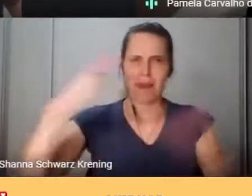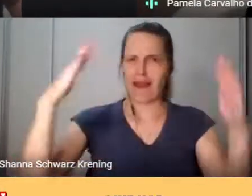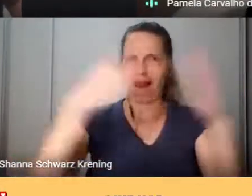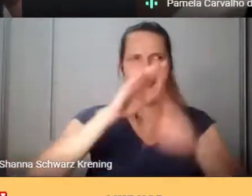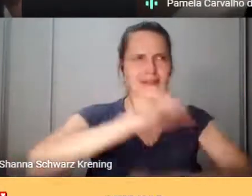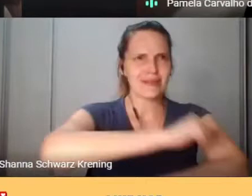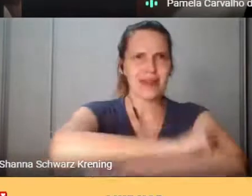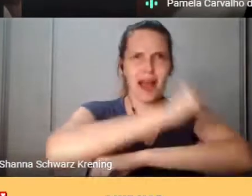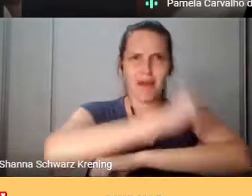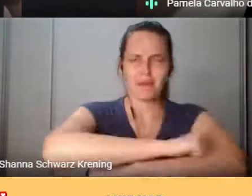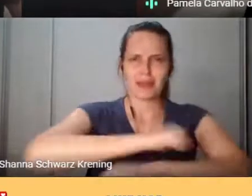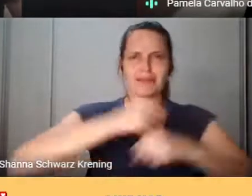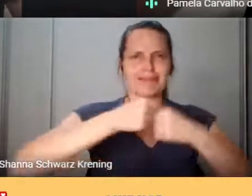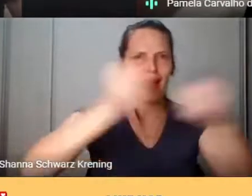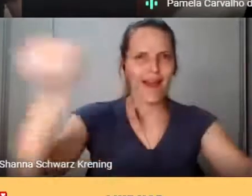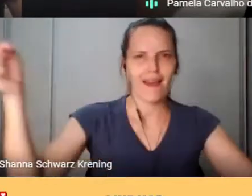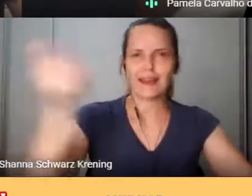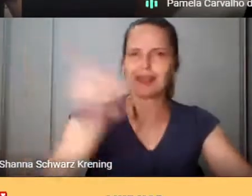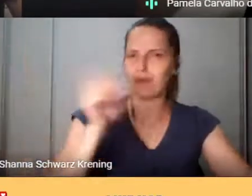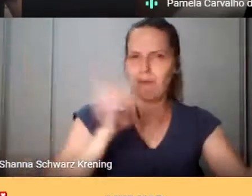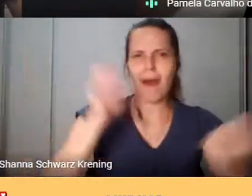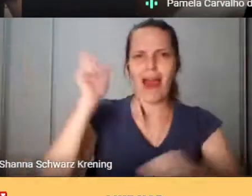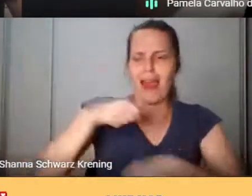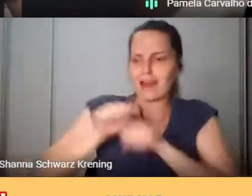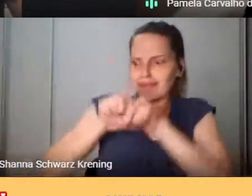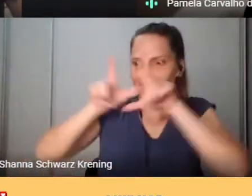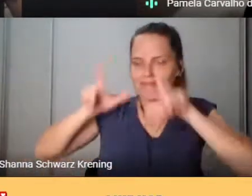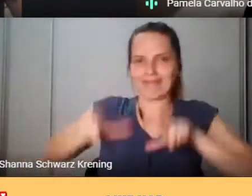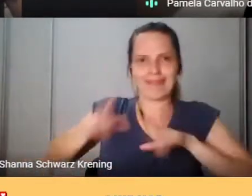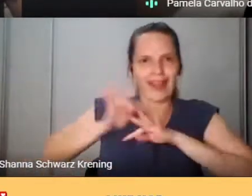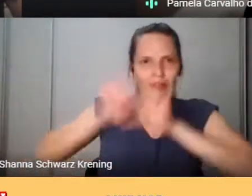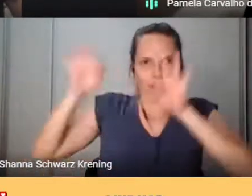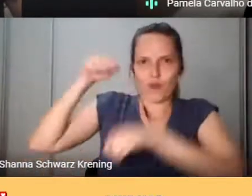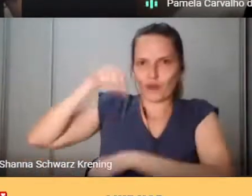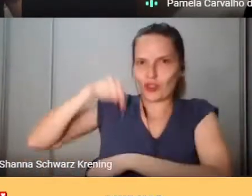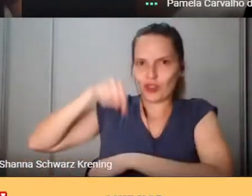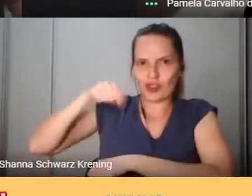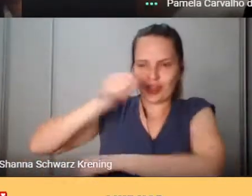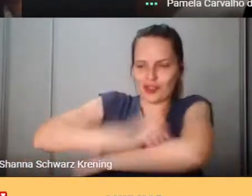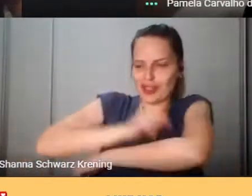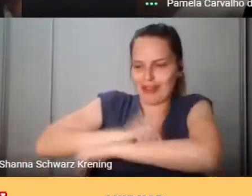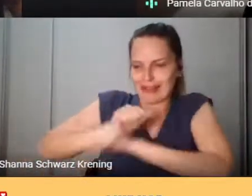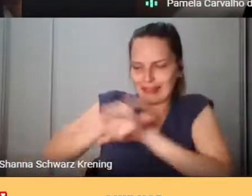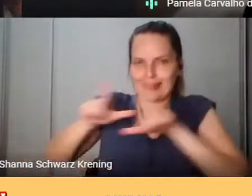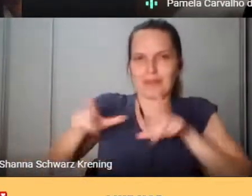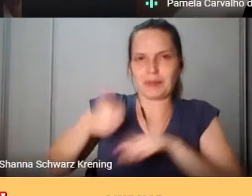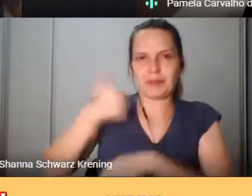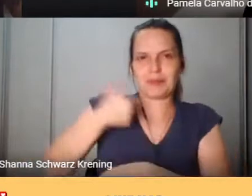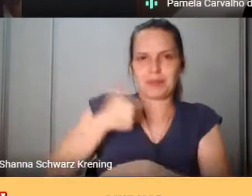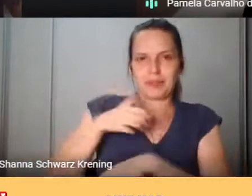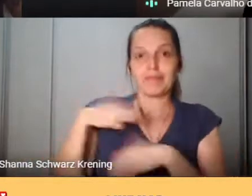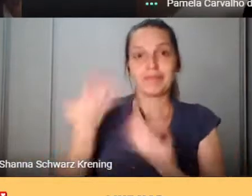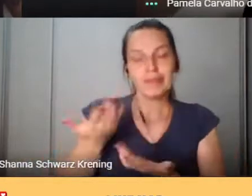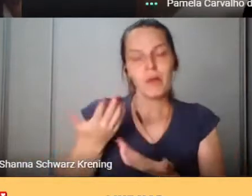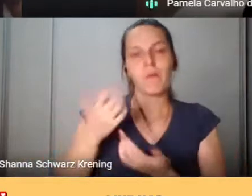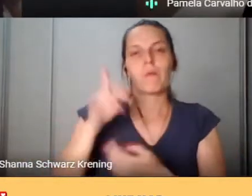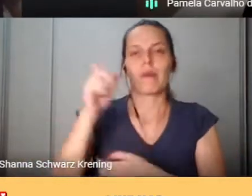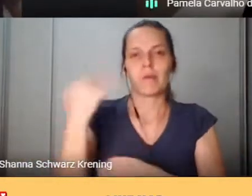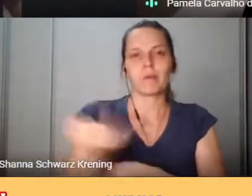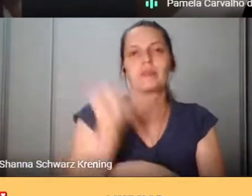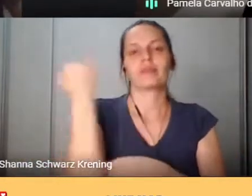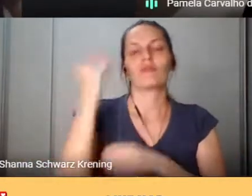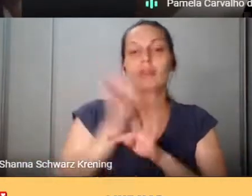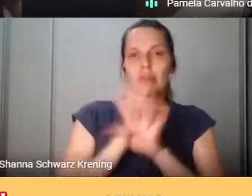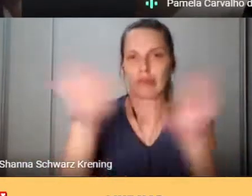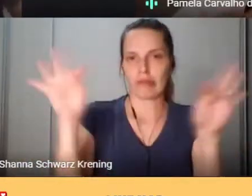traz também, Jana, que é bem importante, é que a discussão ela tem que ser no uso, né? Ela não pode ser a tecnologia em si, mas porque,